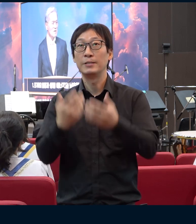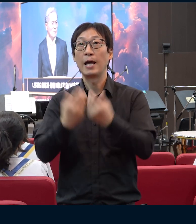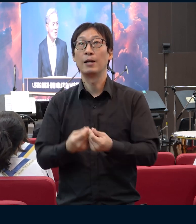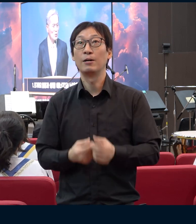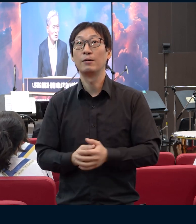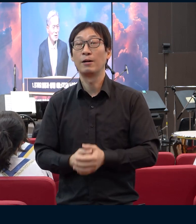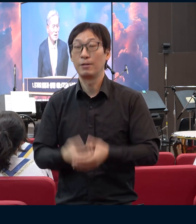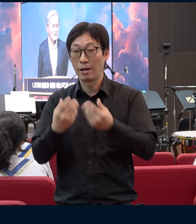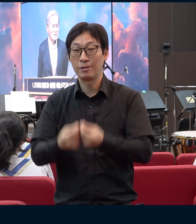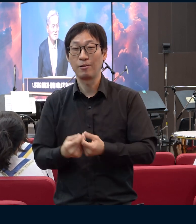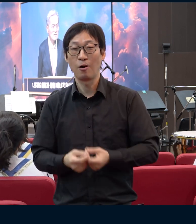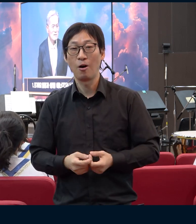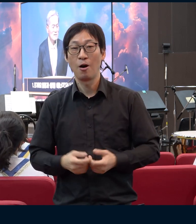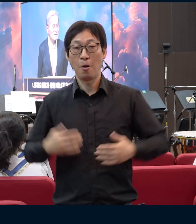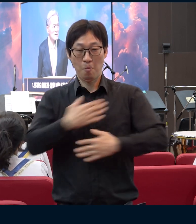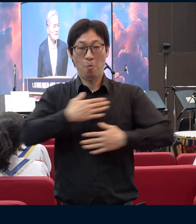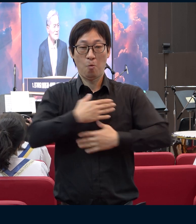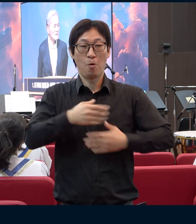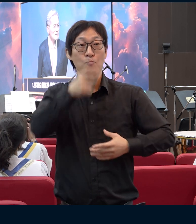버리면서 애까지 함께 버렸다.